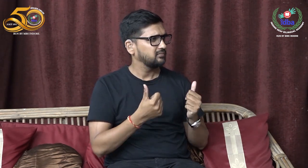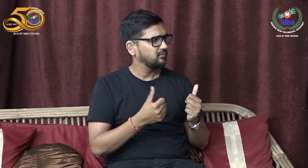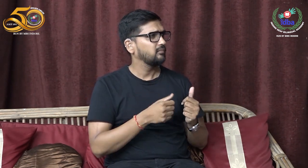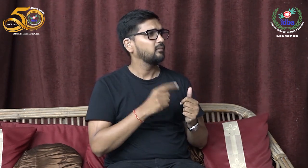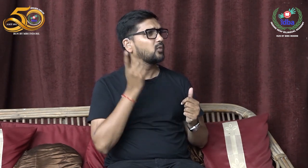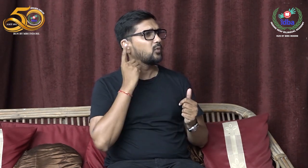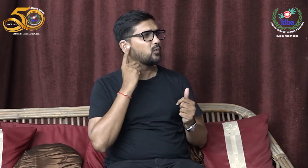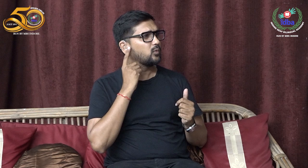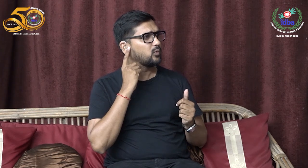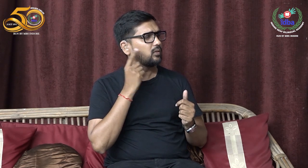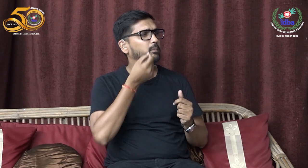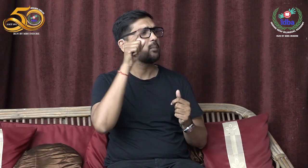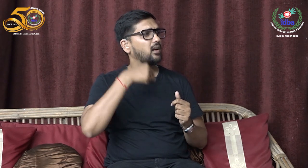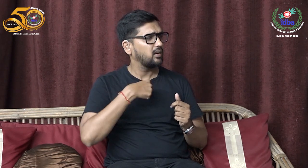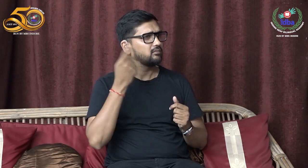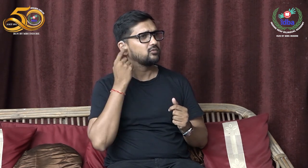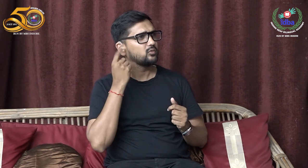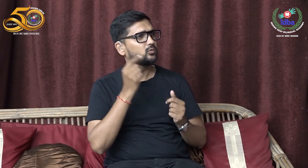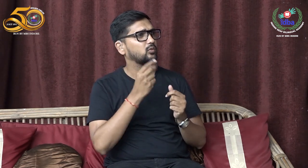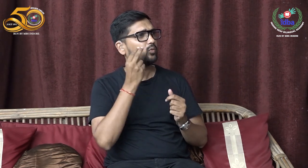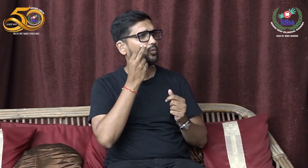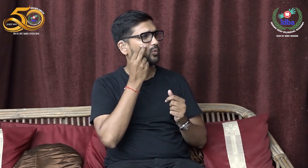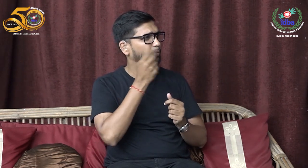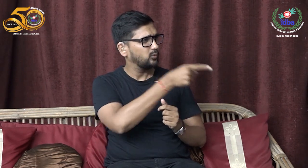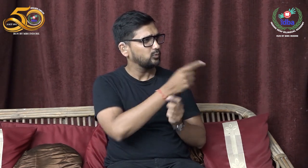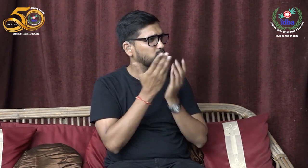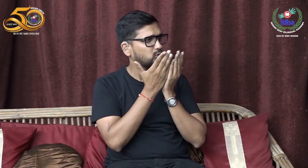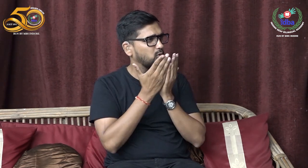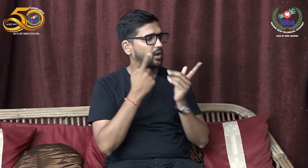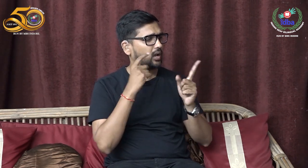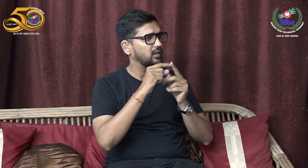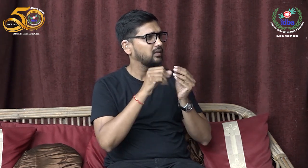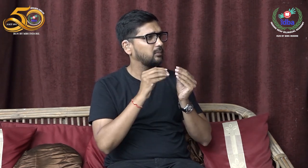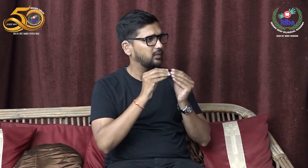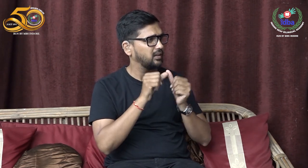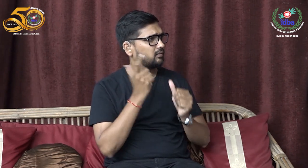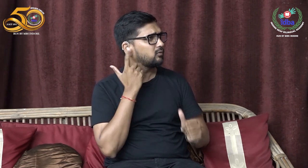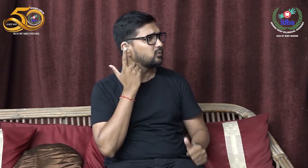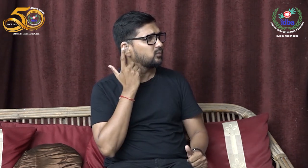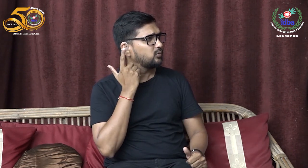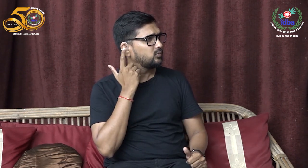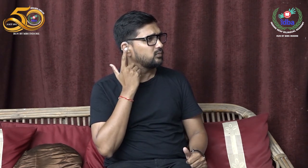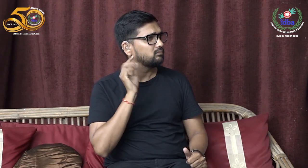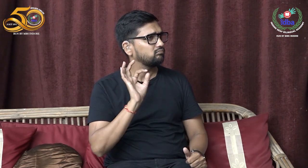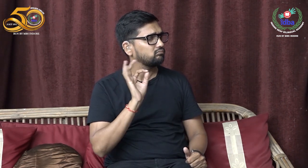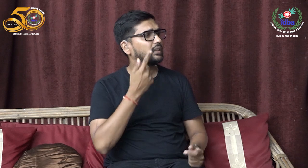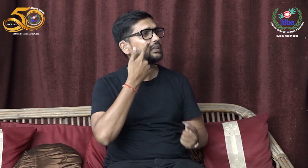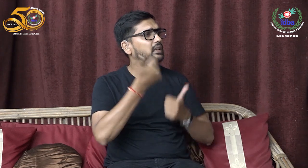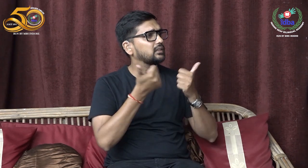वहाँ पे समझ नहीं आता था मुझे। हियरिंग एड जो थे पापा ने मुझे दिलाया तो सही, डॉक्टर के कहने पर। फिर मुझे मालूम पड़ा कि उषा नाम का स्कूल है, उन्होंने